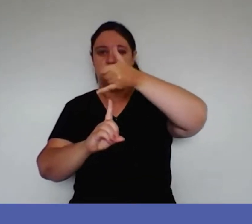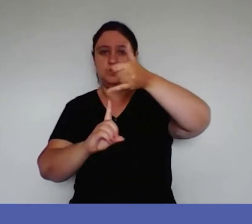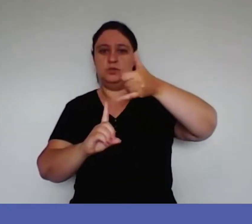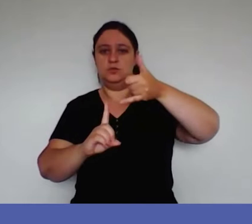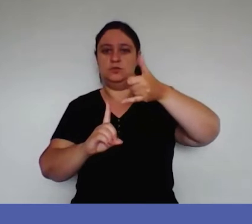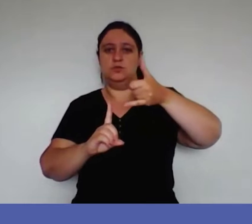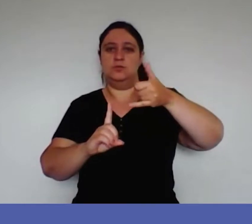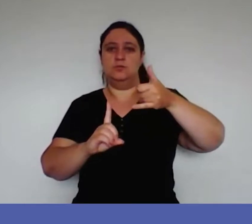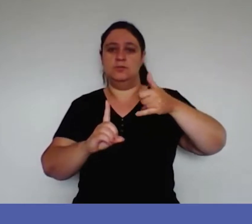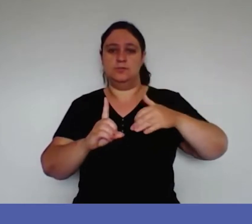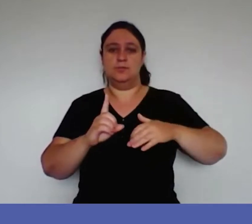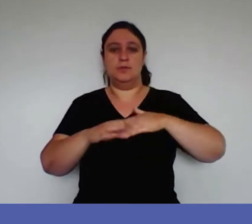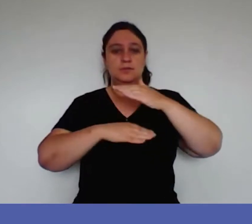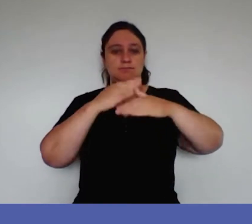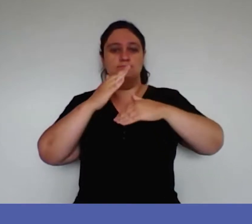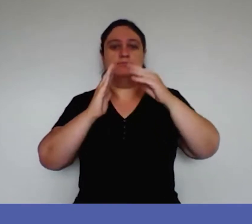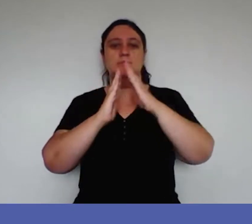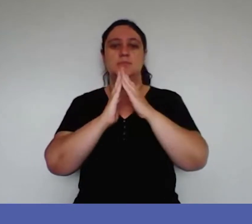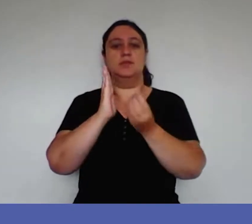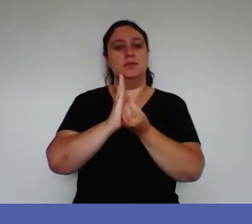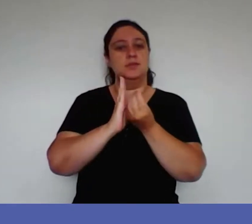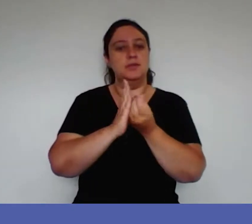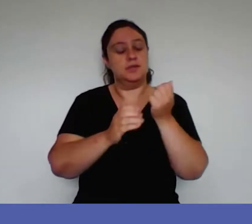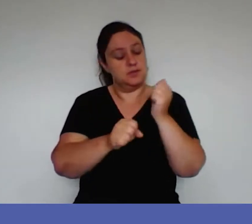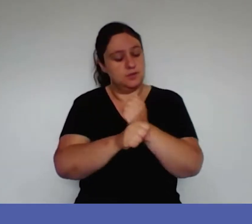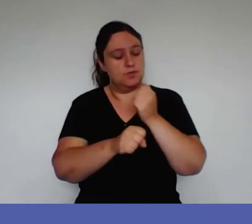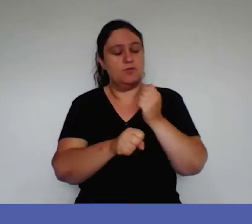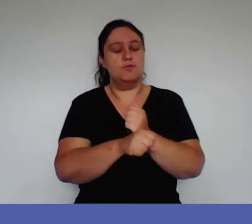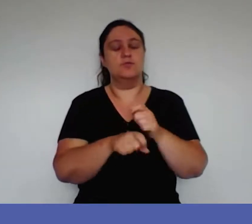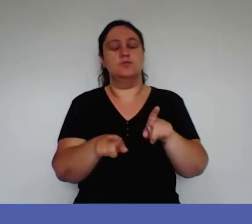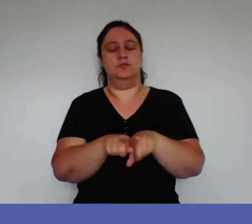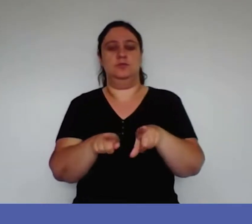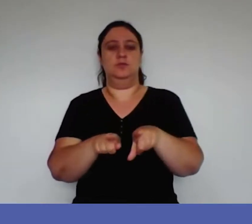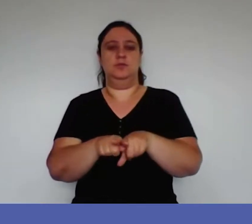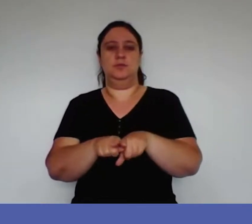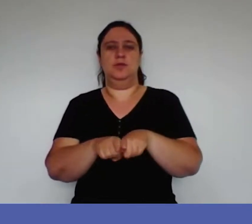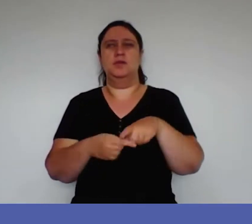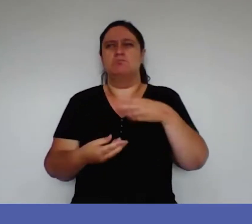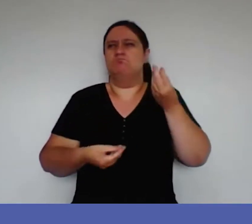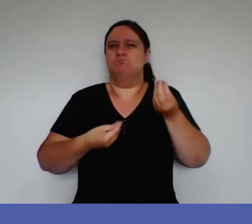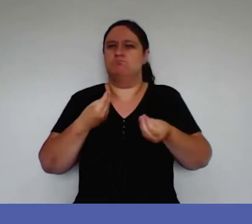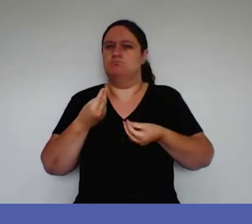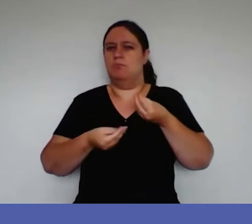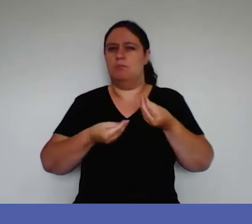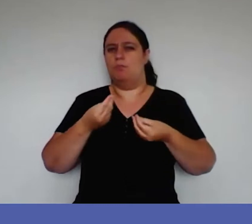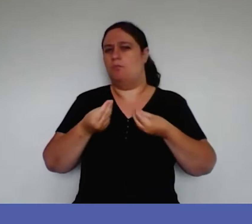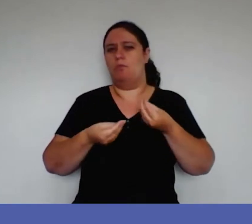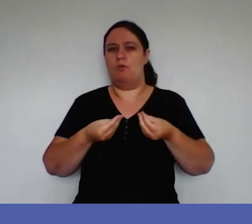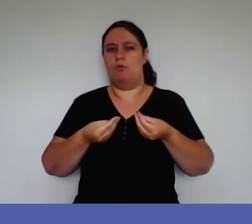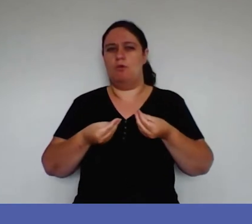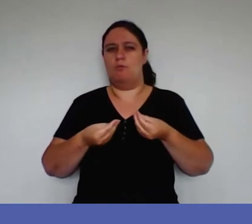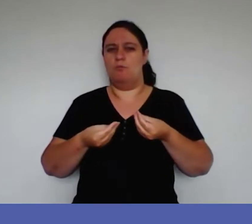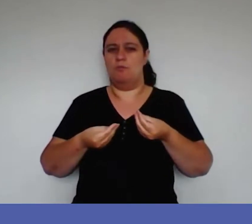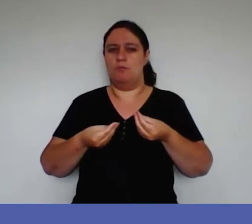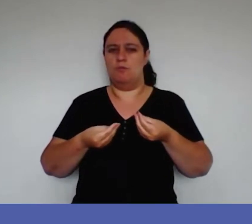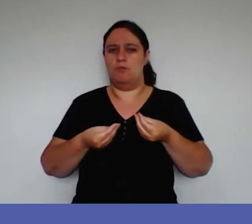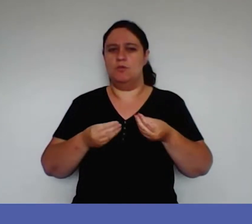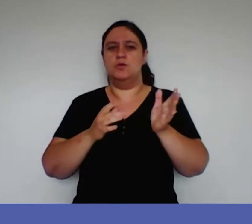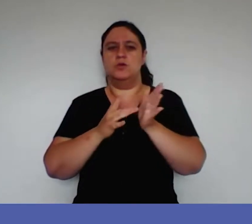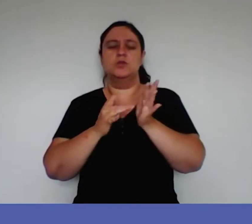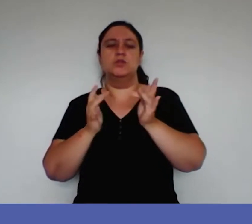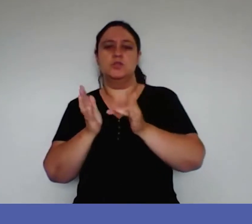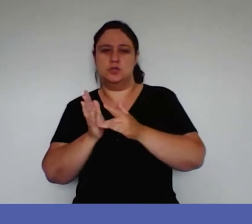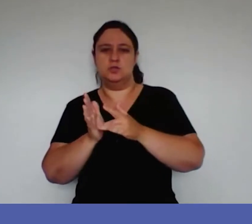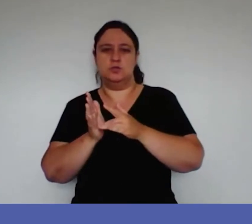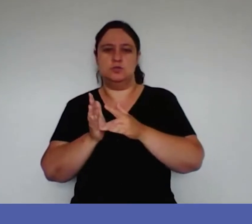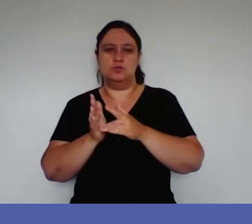a igreja. E o meio pelo qual ele fazia, sendo o Filho do Deus vivo, era por meio da